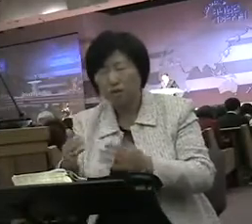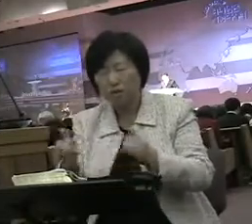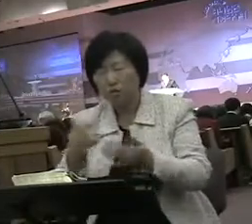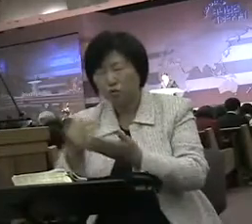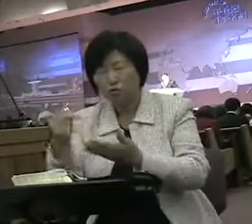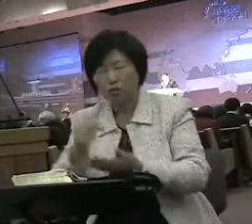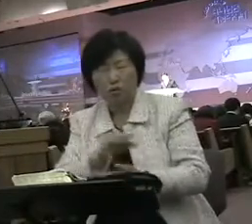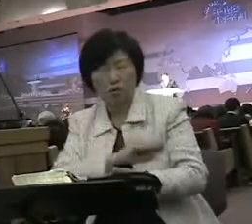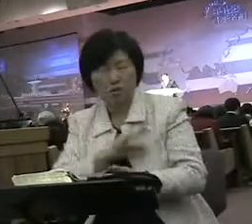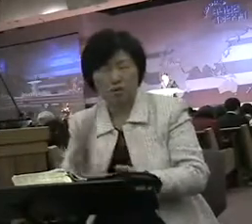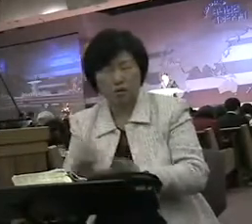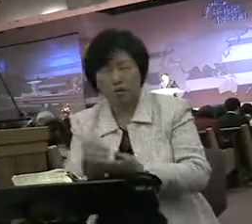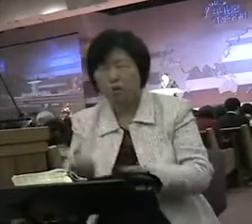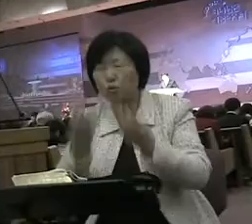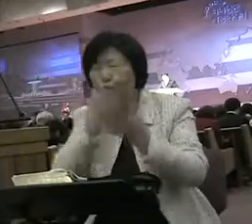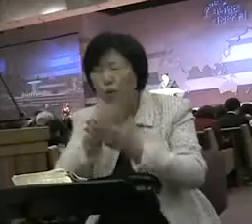축복합니다.